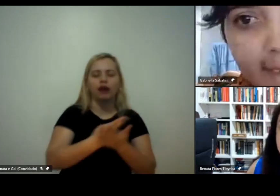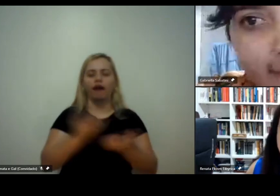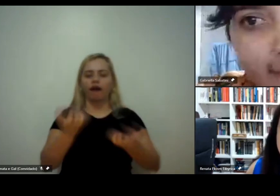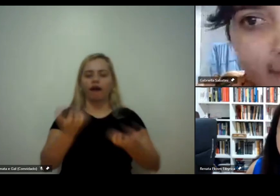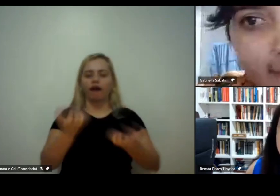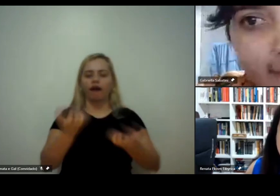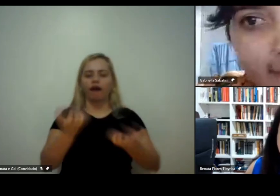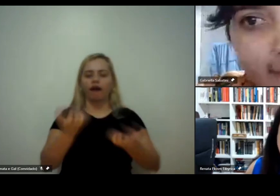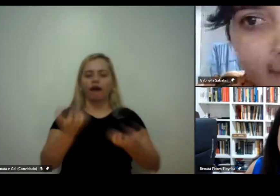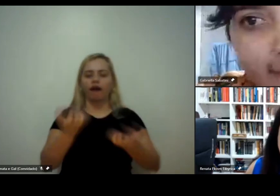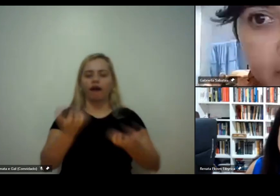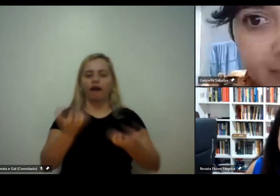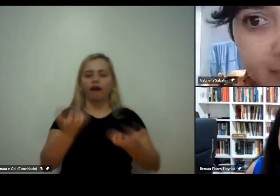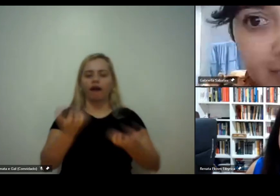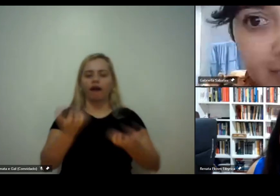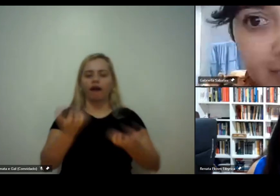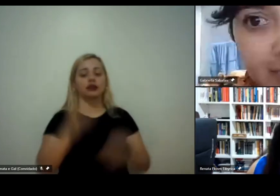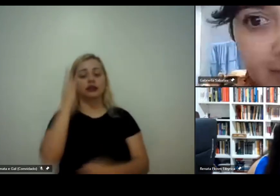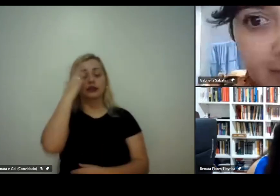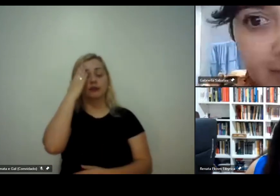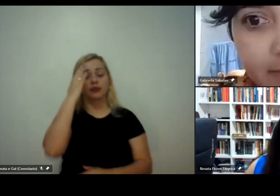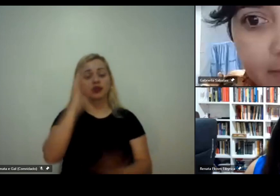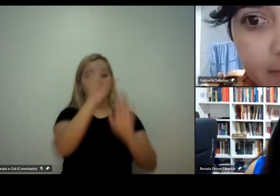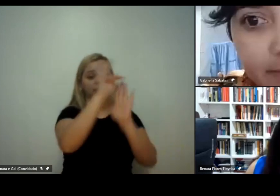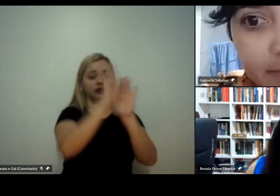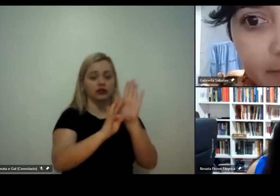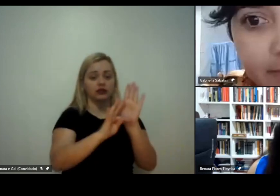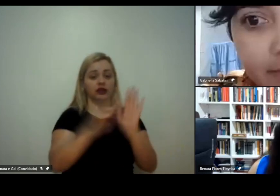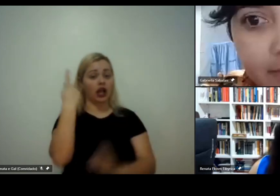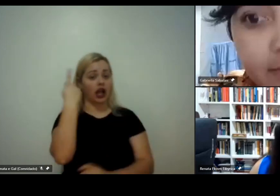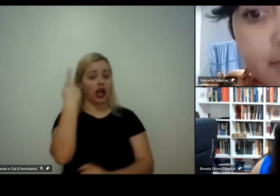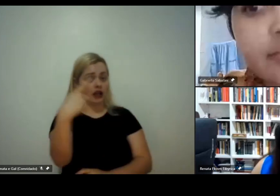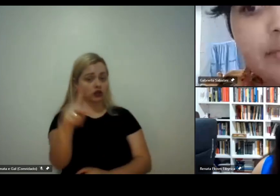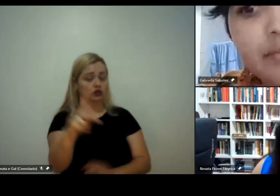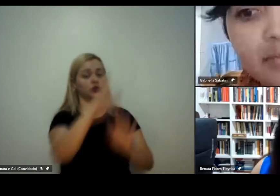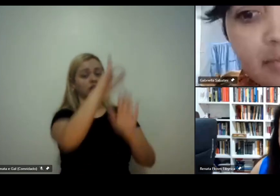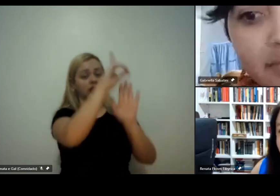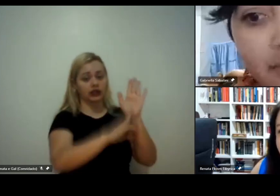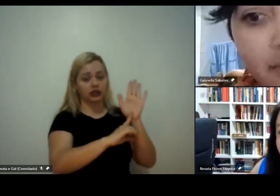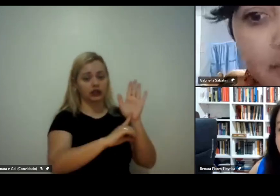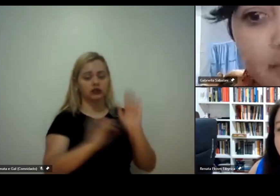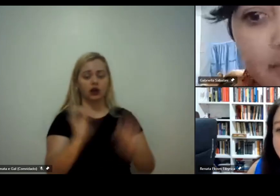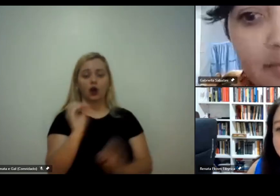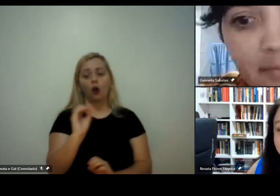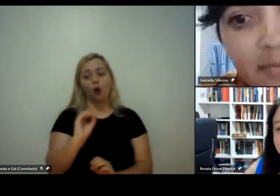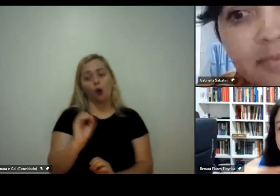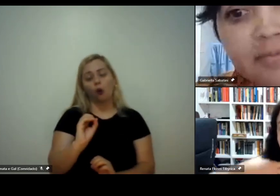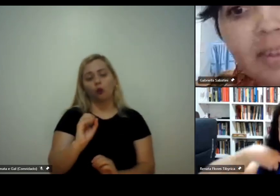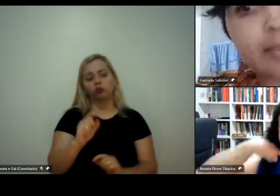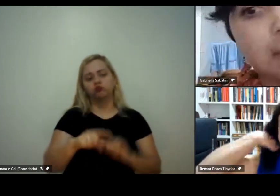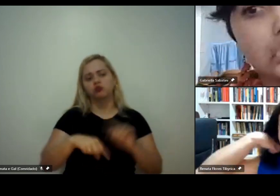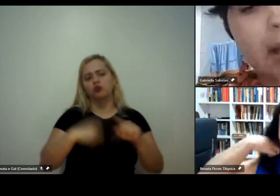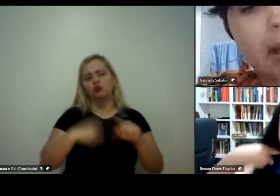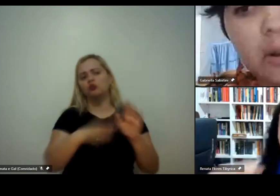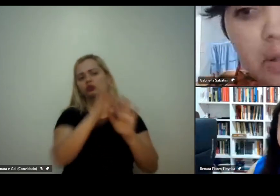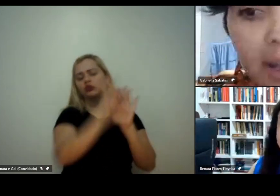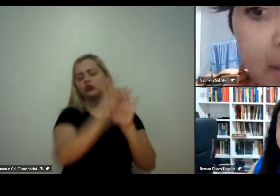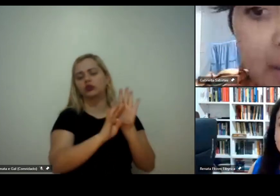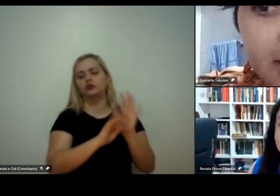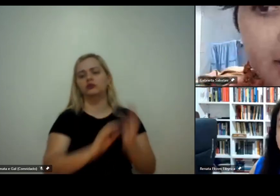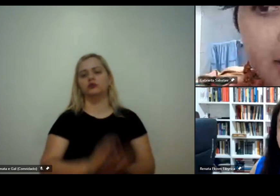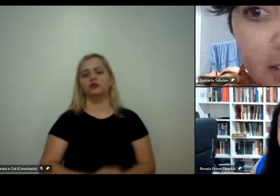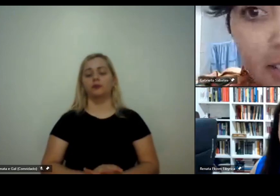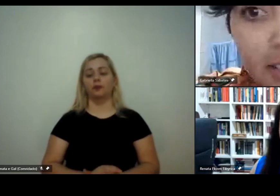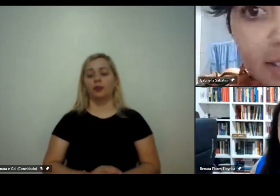e queriam saber também se esse texto é o texto da sua dissertação ou é um outro texto. Não,